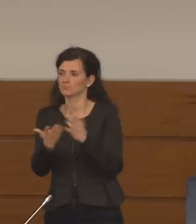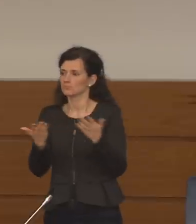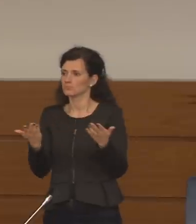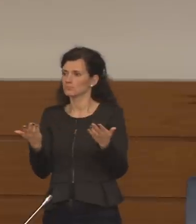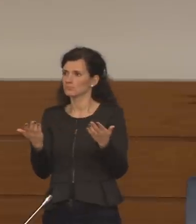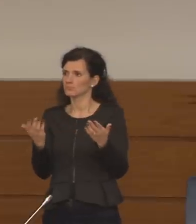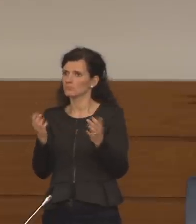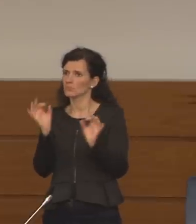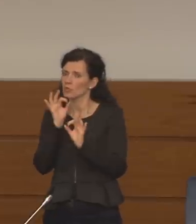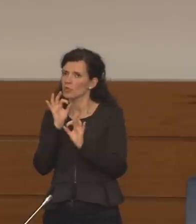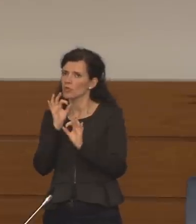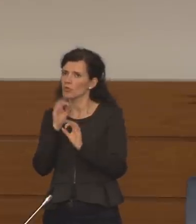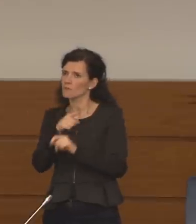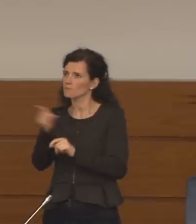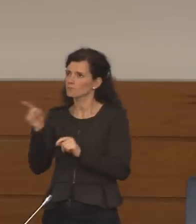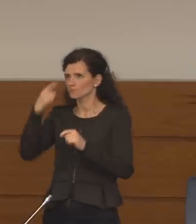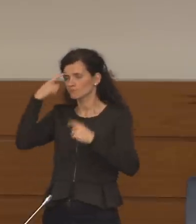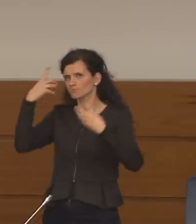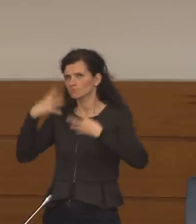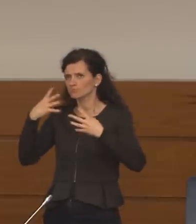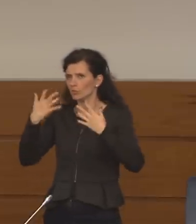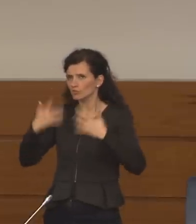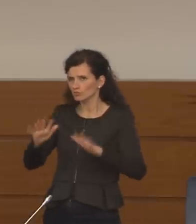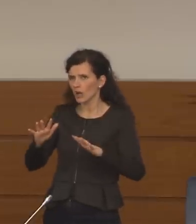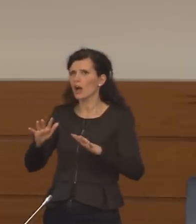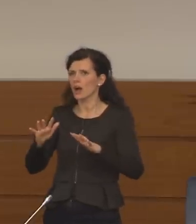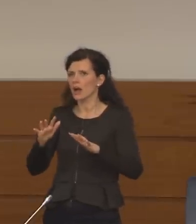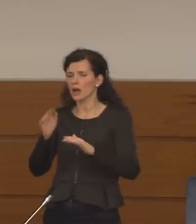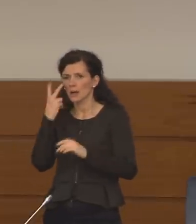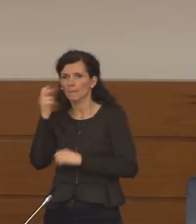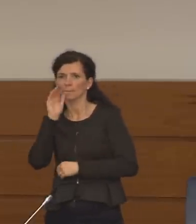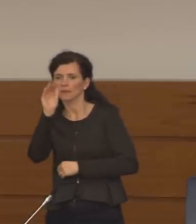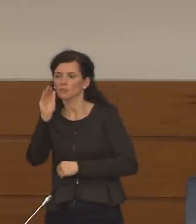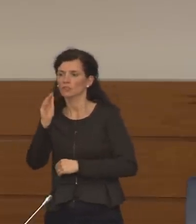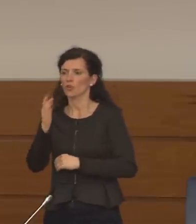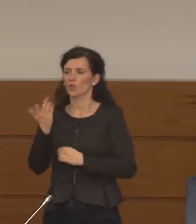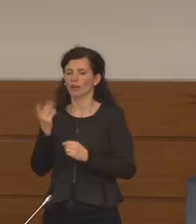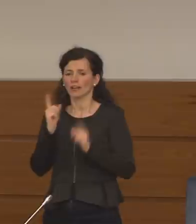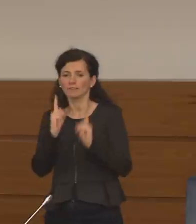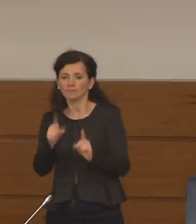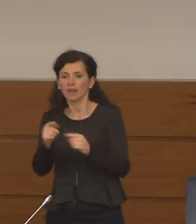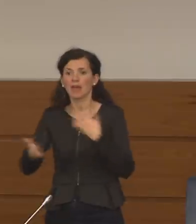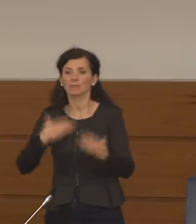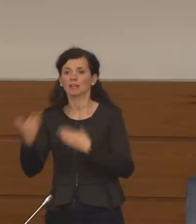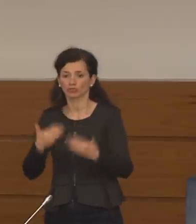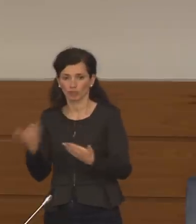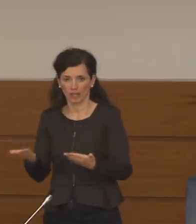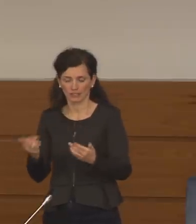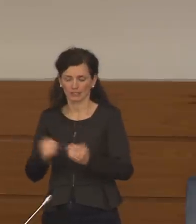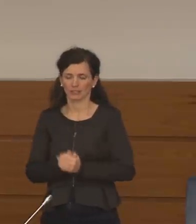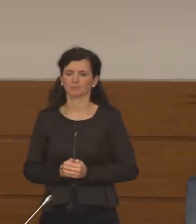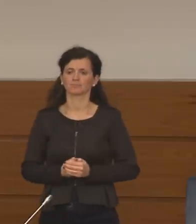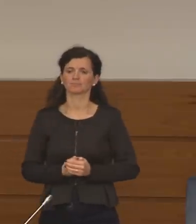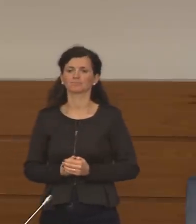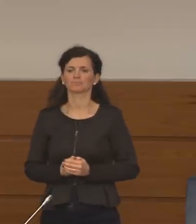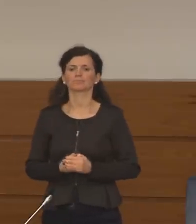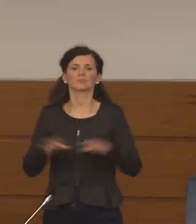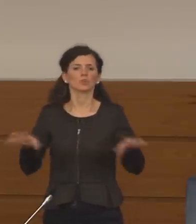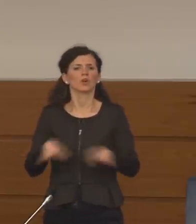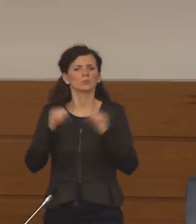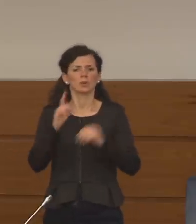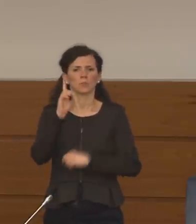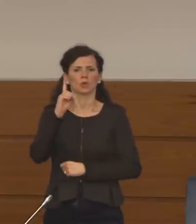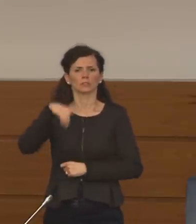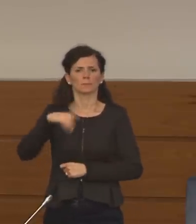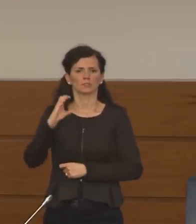ragionato secondo lei o se sulla base di una emergenza partiamo dal dpcm